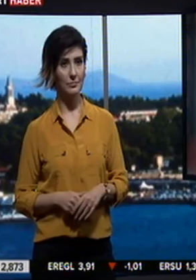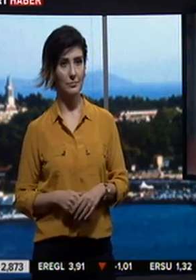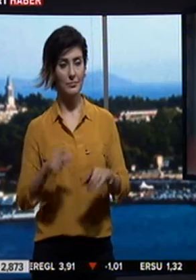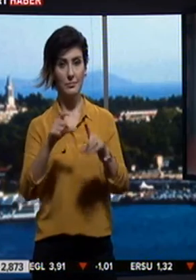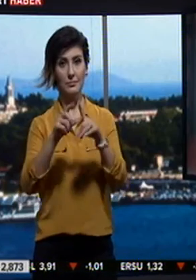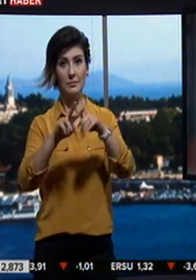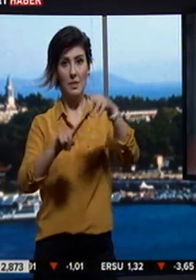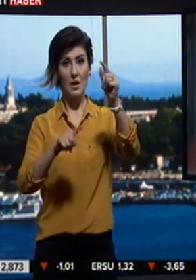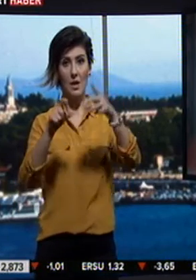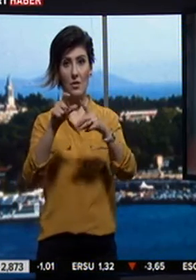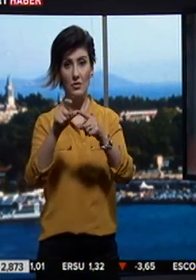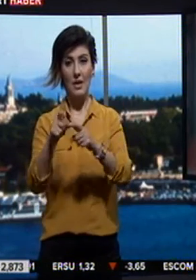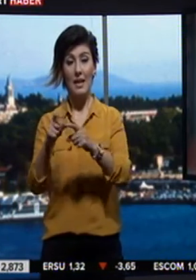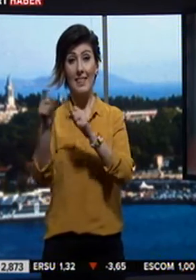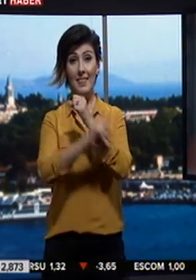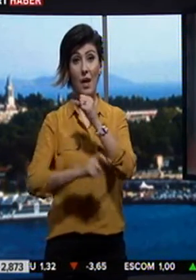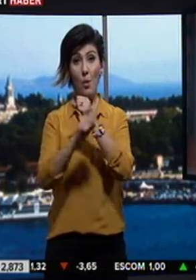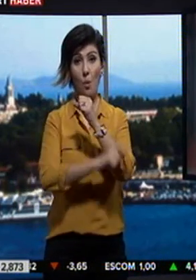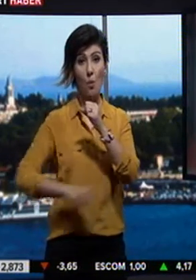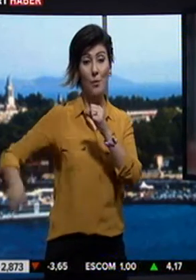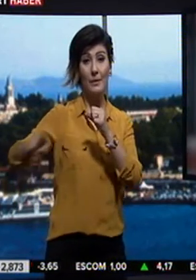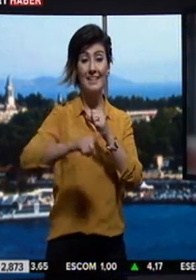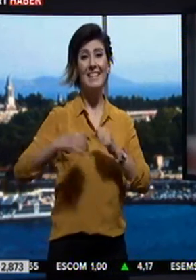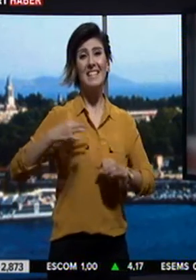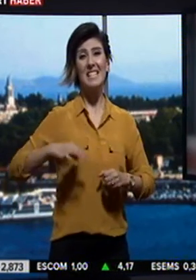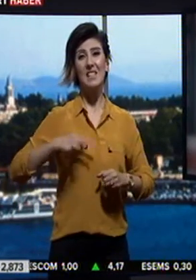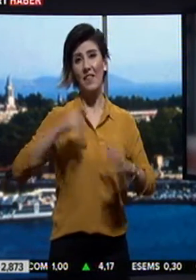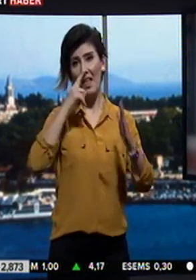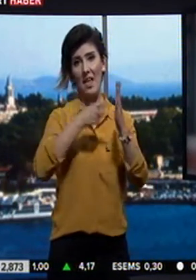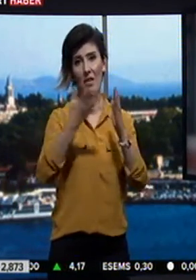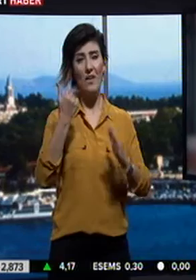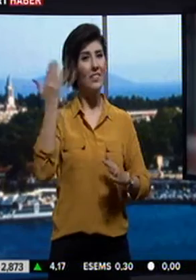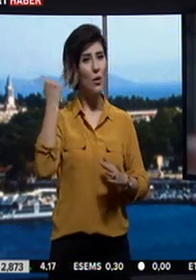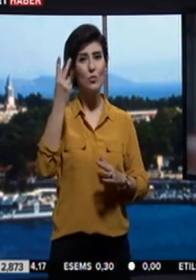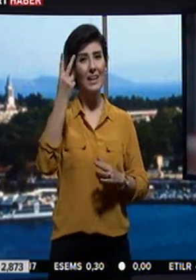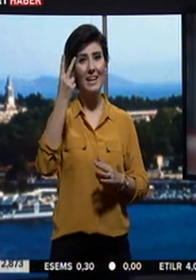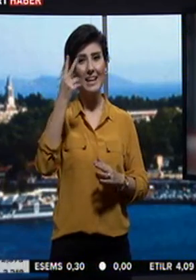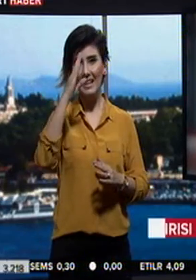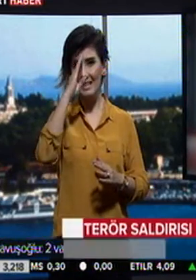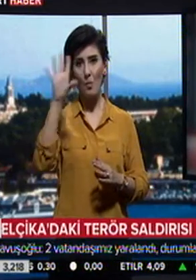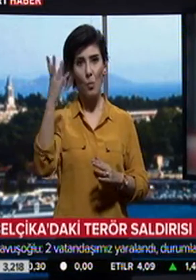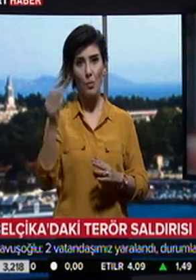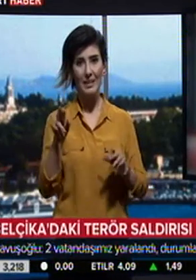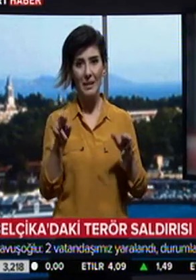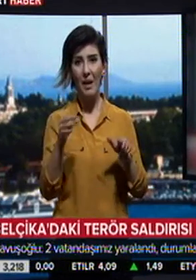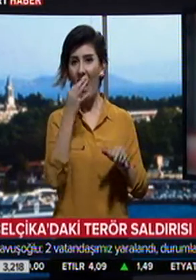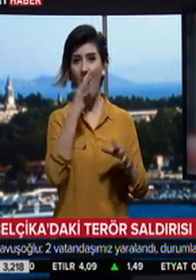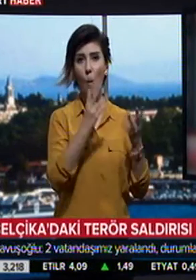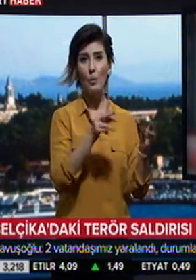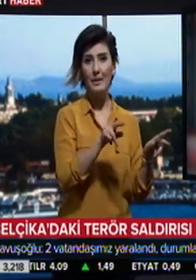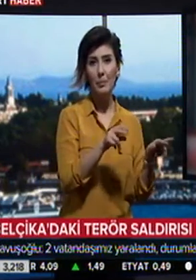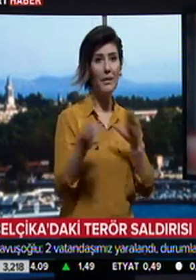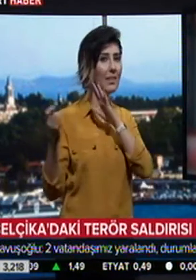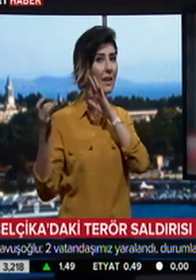DAEŞ terör örgütü sivillere hedef aldı. Daha önce İstanbul'da 2 kere olduğu gibi, Ankara'da olduğu gibi, Diyarbakır'da olduğu